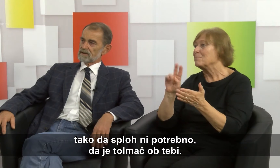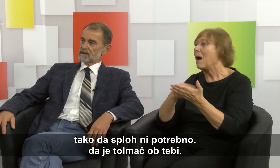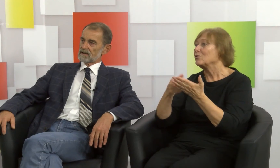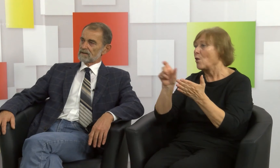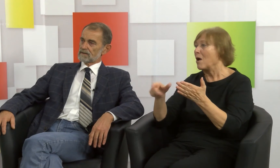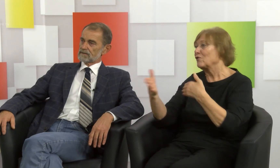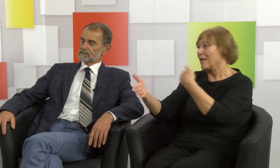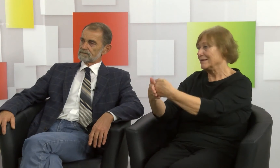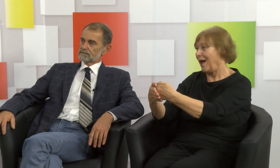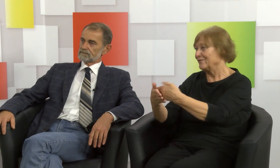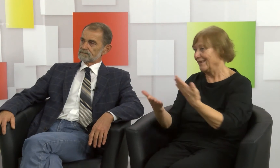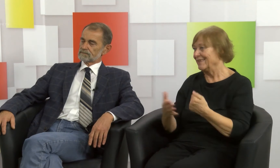Na